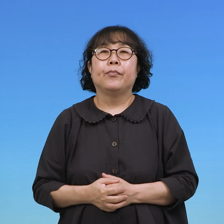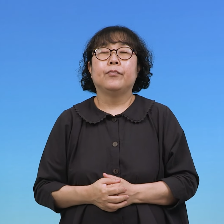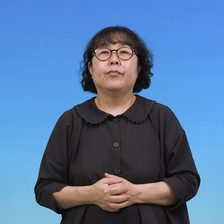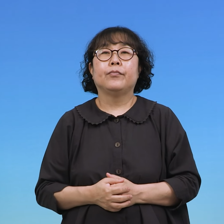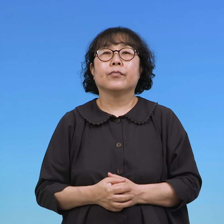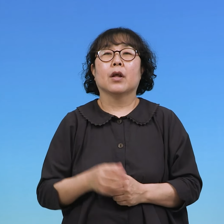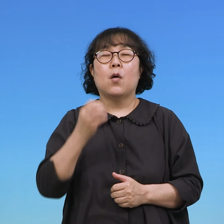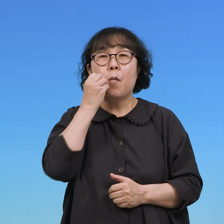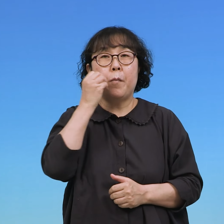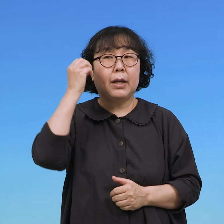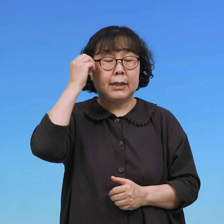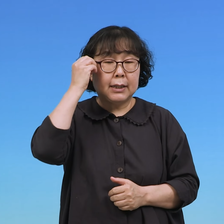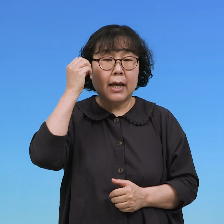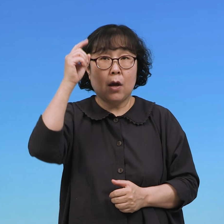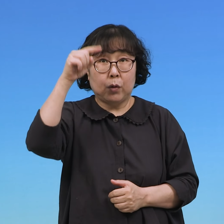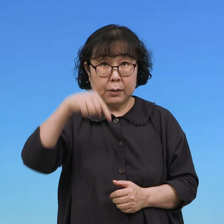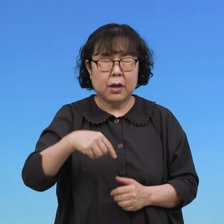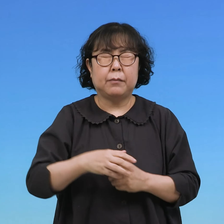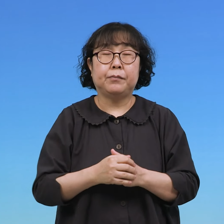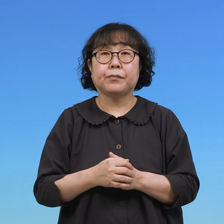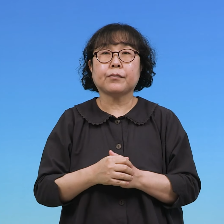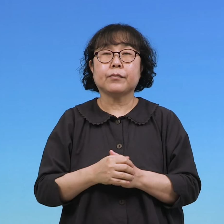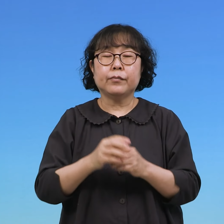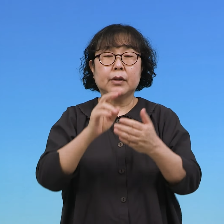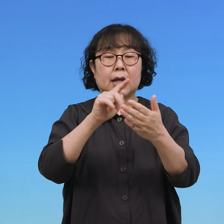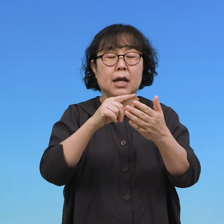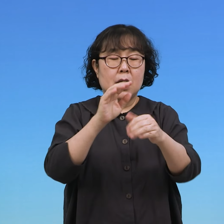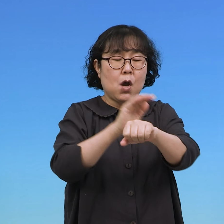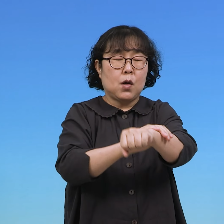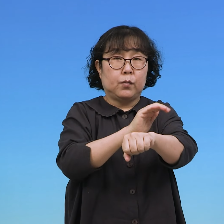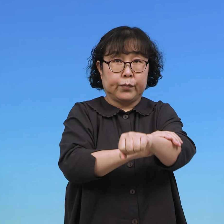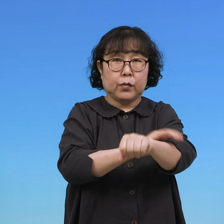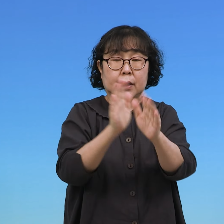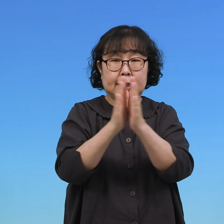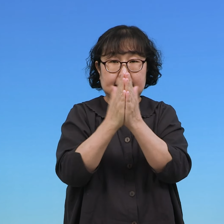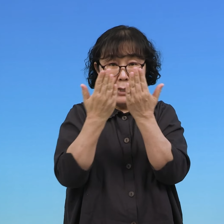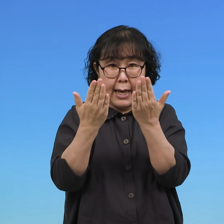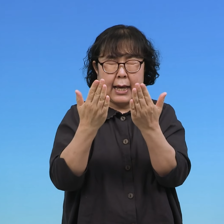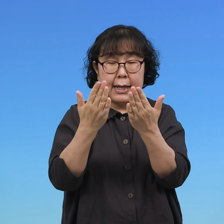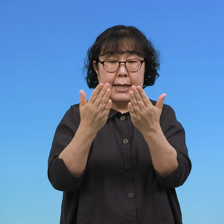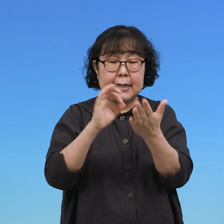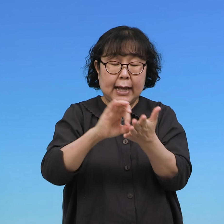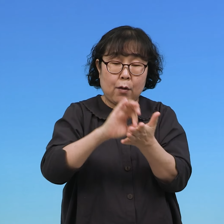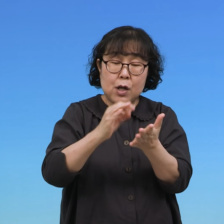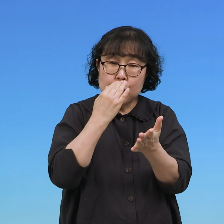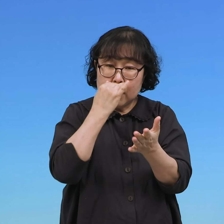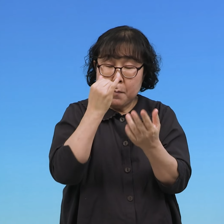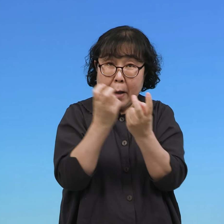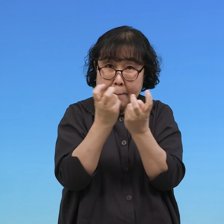홈페이지 들어오시면은 이 워크북을 활용할 수 있는 가이드 영상 지금 다 준비가 되어 있습니다.